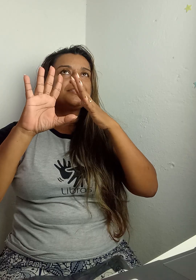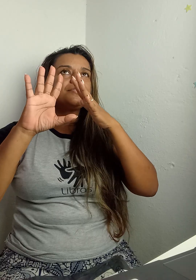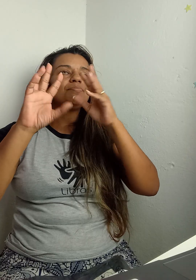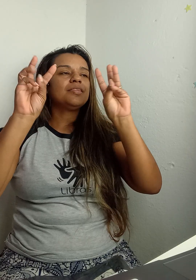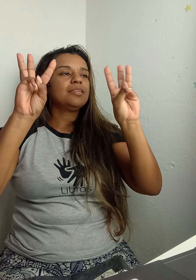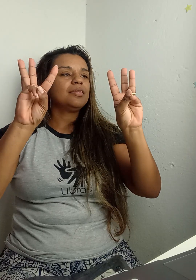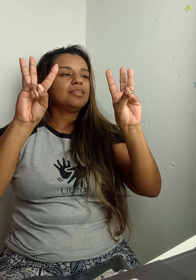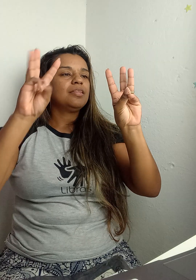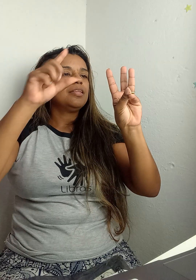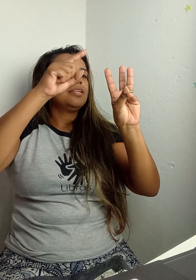Libras.